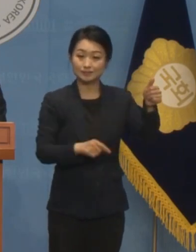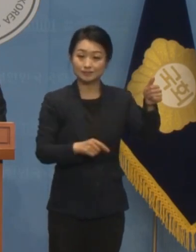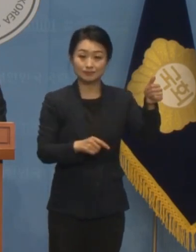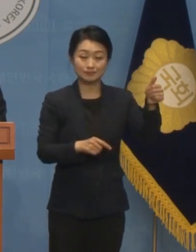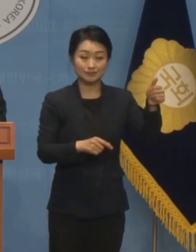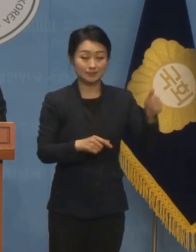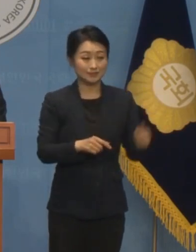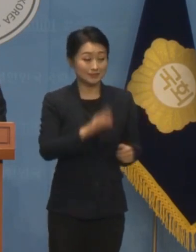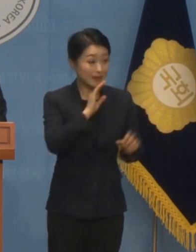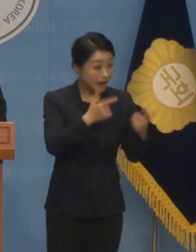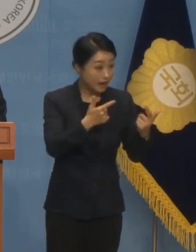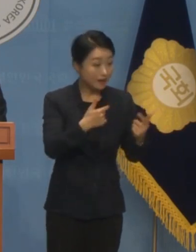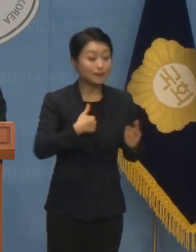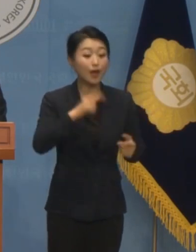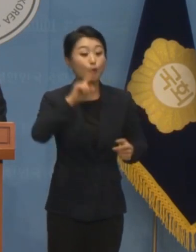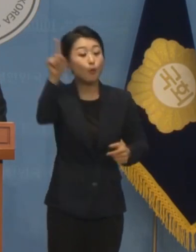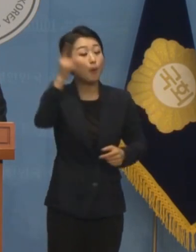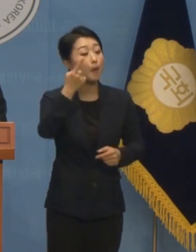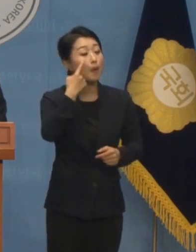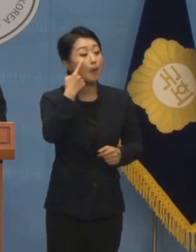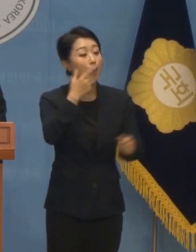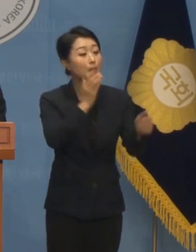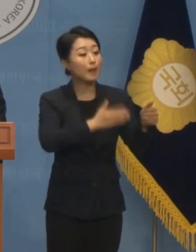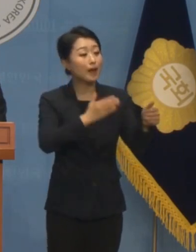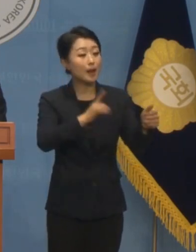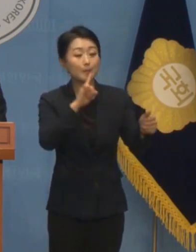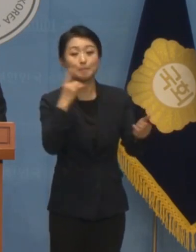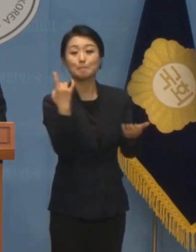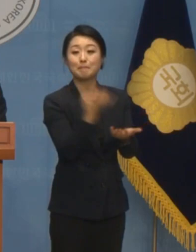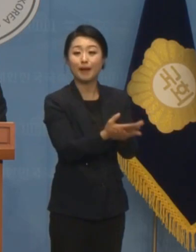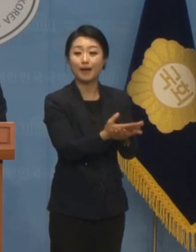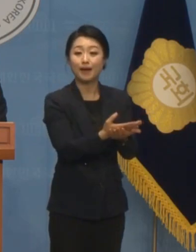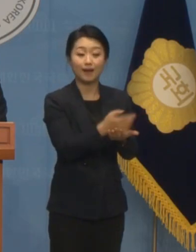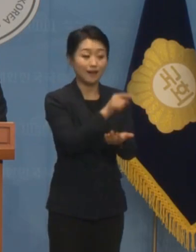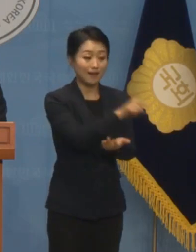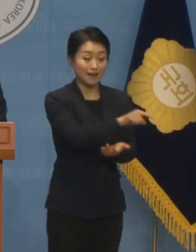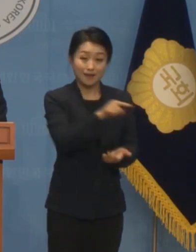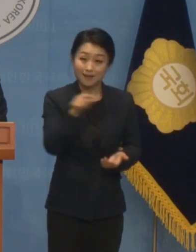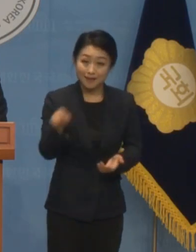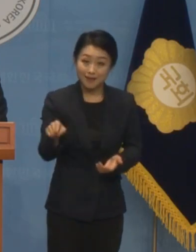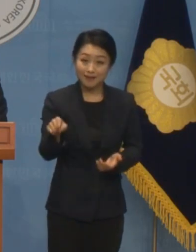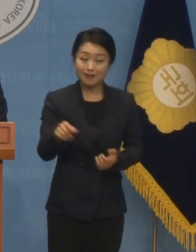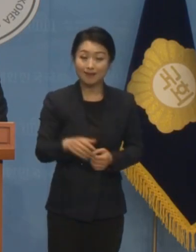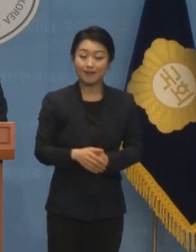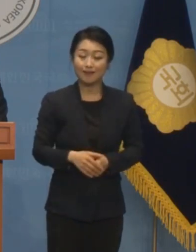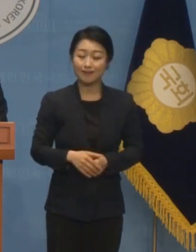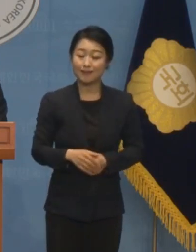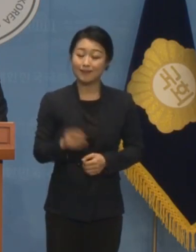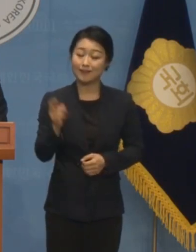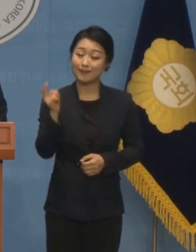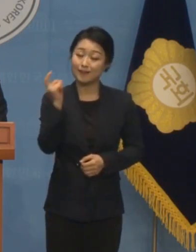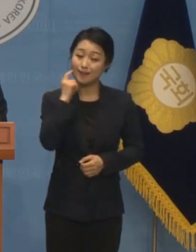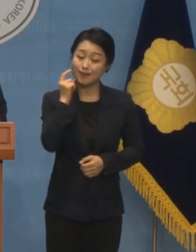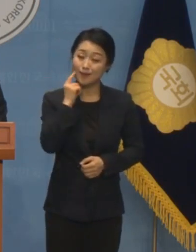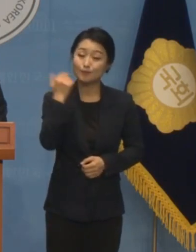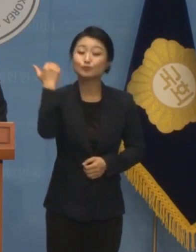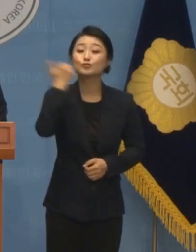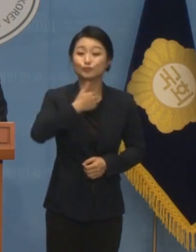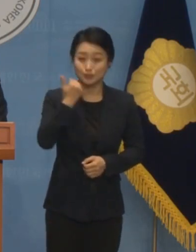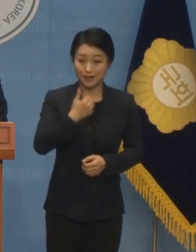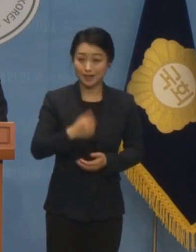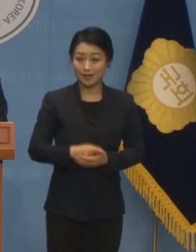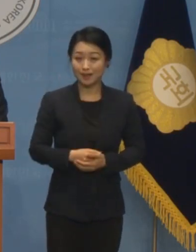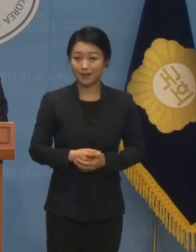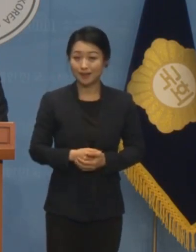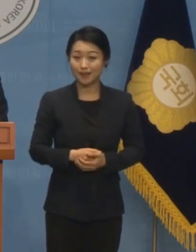나를 고소하라 고 합니다. 한 씨와 장 전 최고위원 중 누가 더 믿을만 합니까?